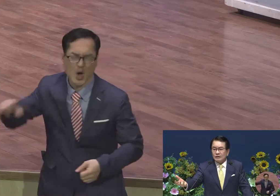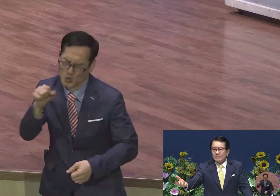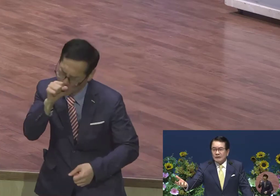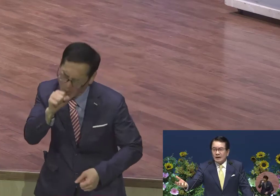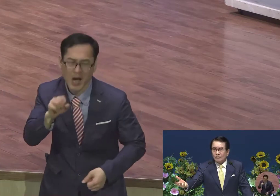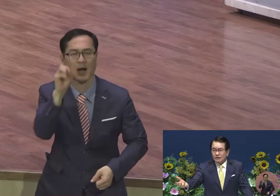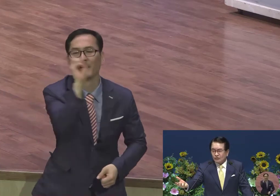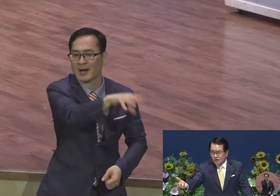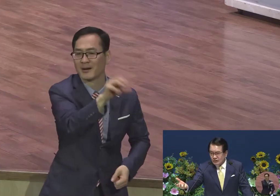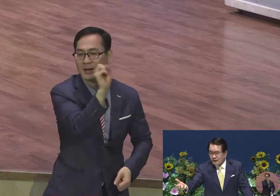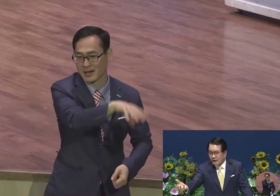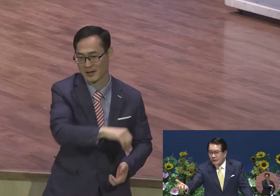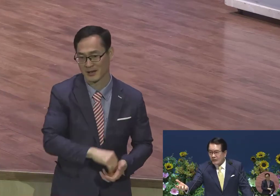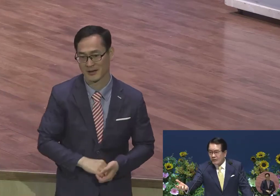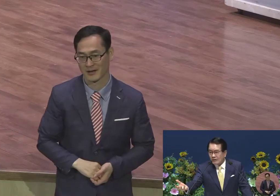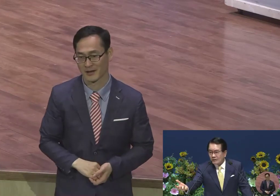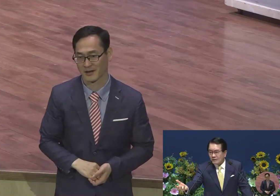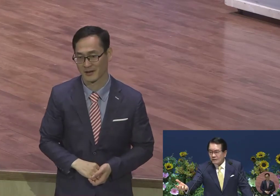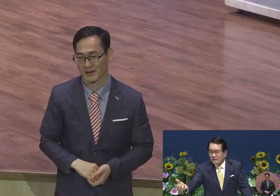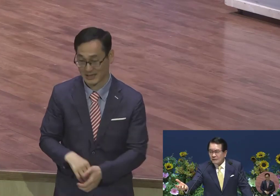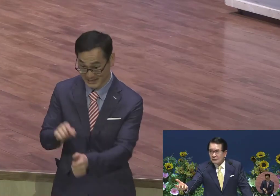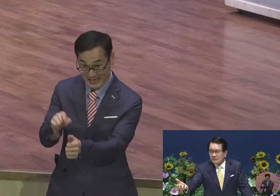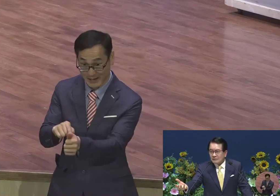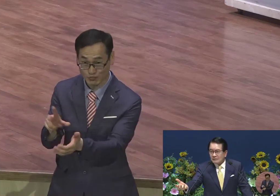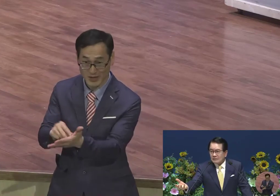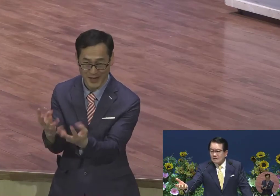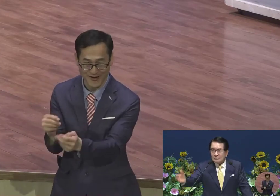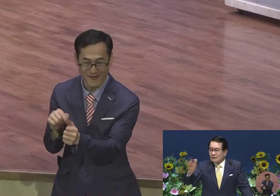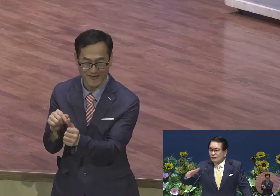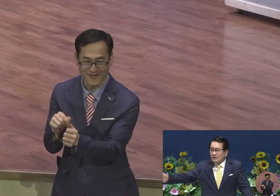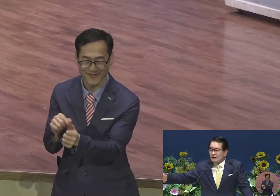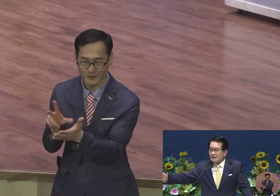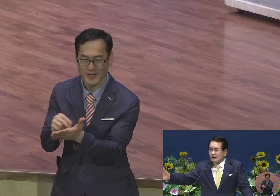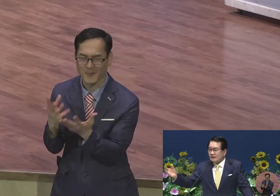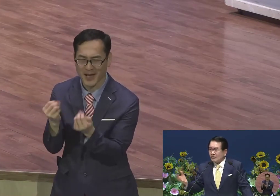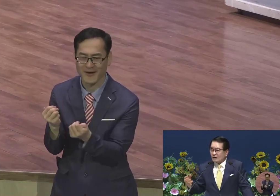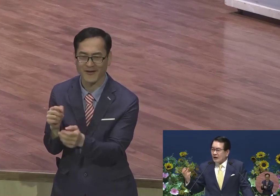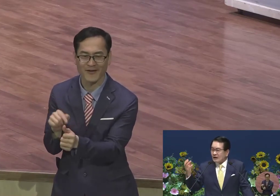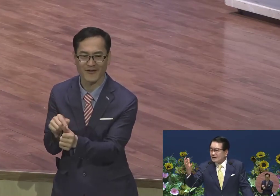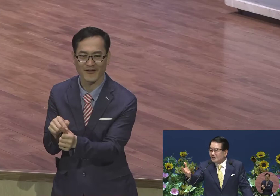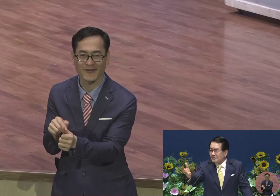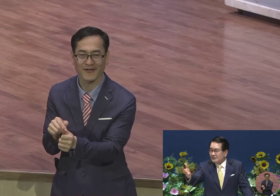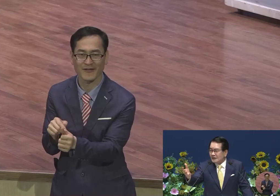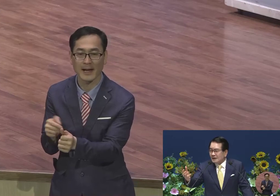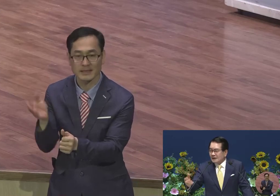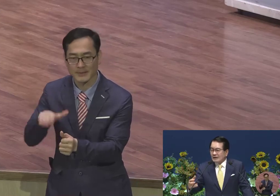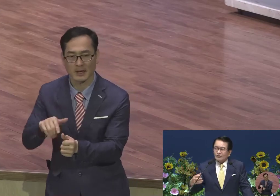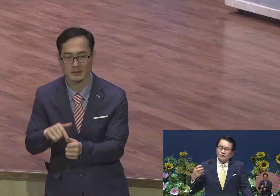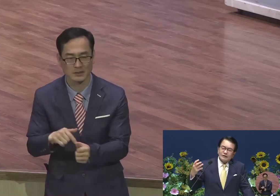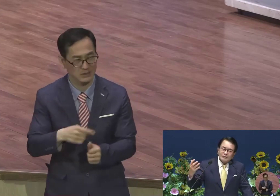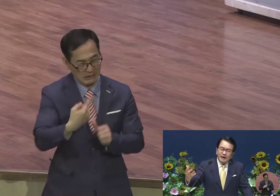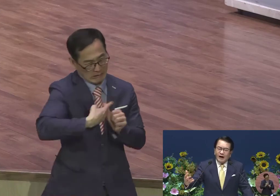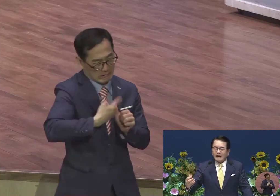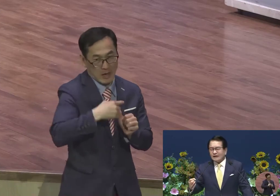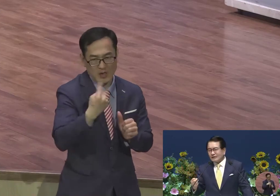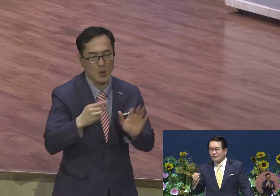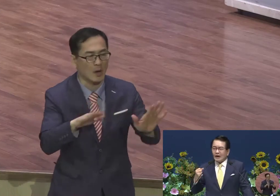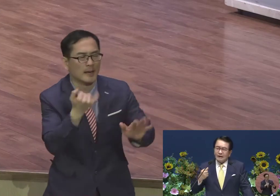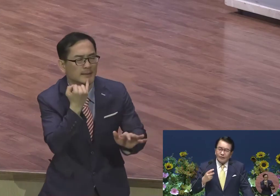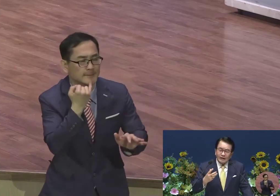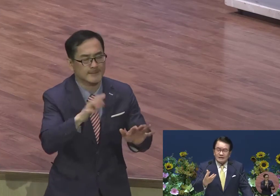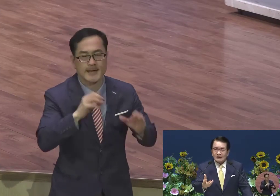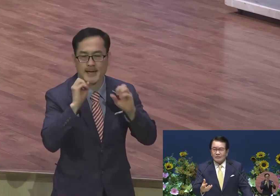사람이 문제 없는 게 아니라 문제 투성이에요 그 서론이에요 그 제끼 놓고 나가는 거예요 예수 믿어 봐